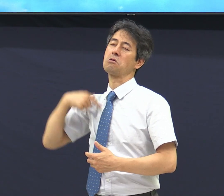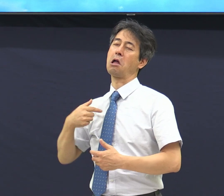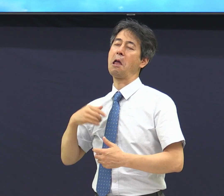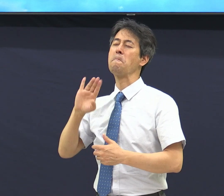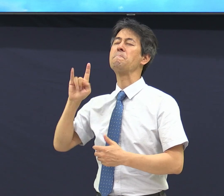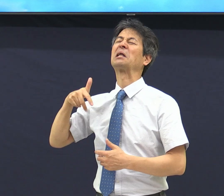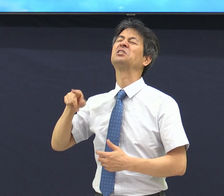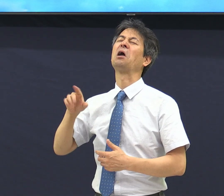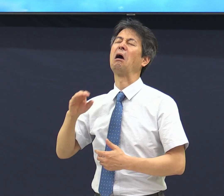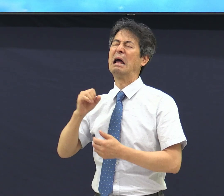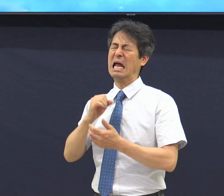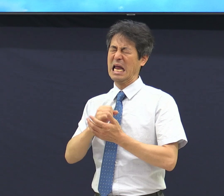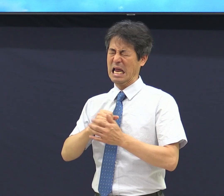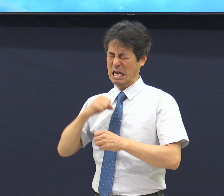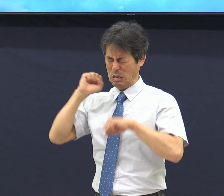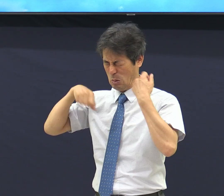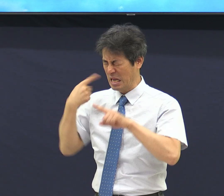그리고 내가